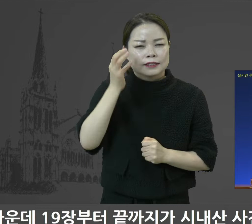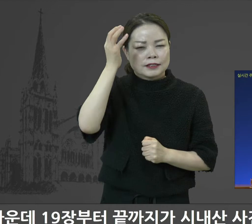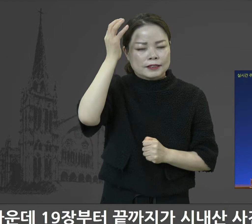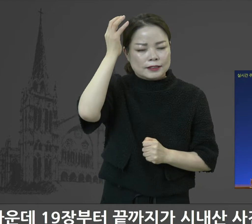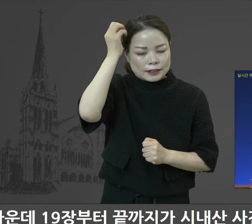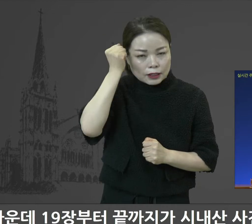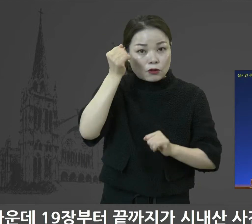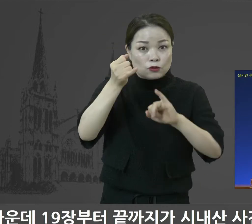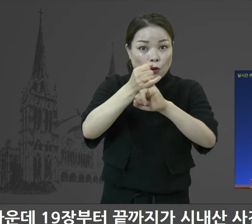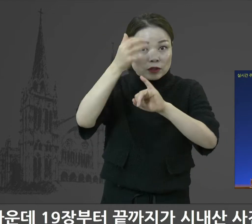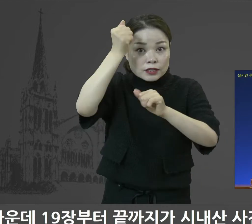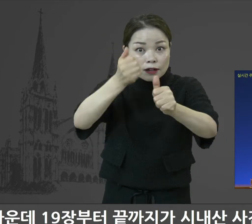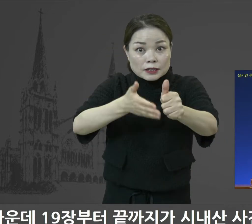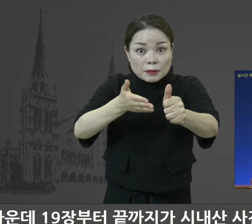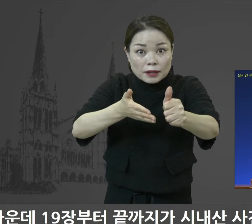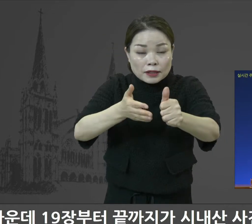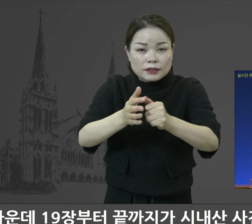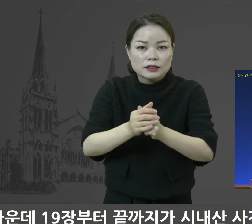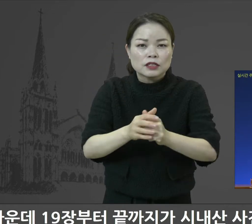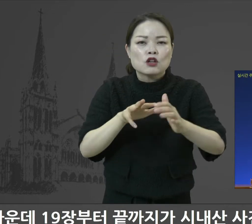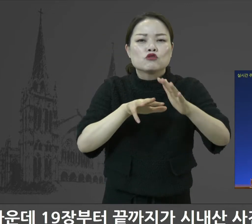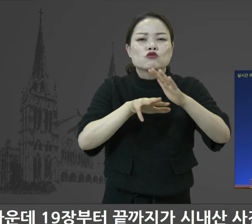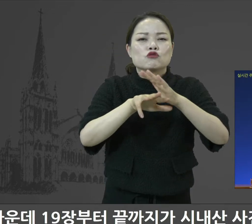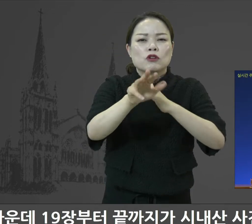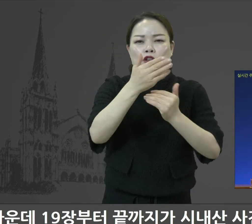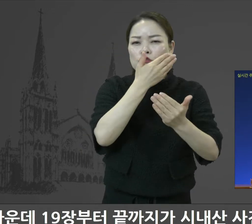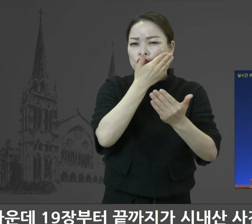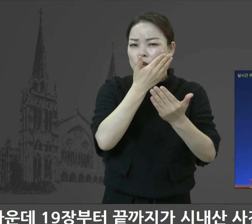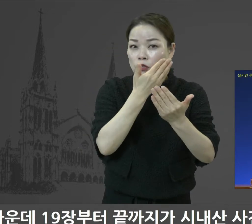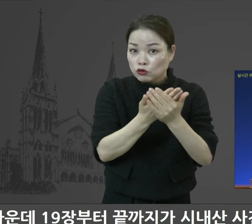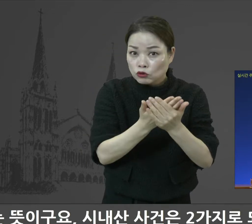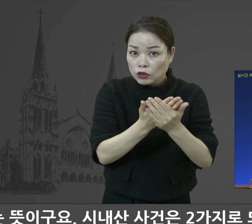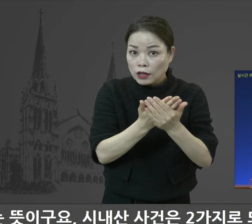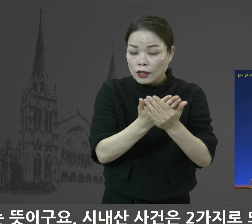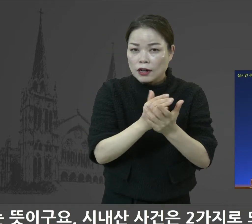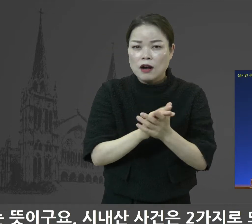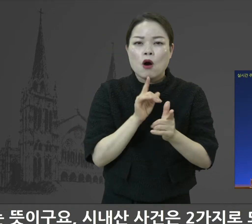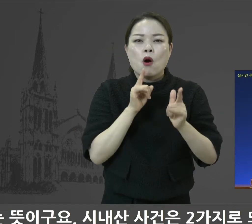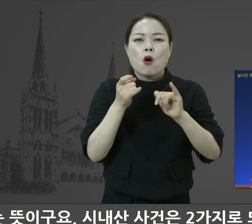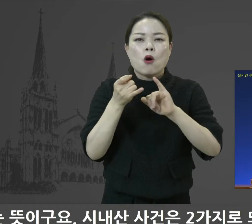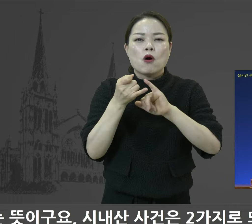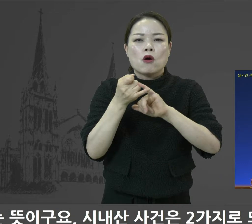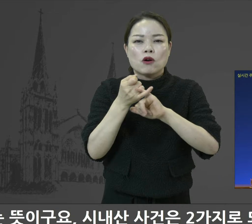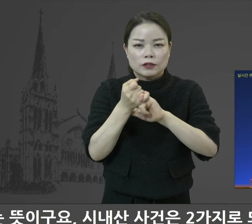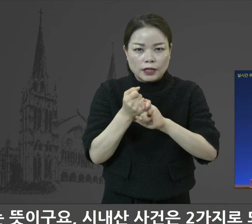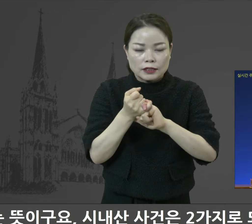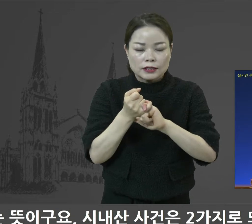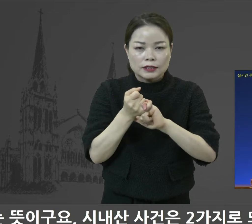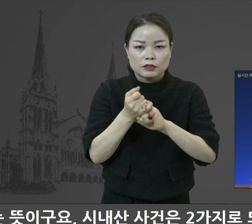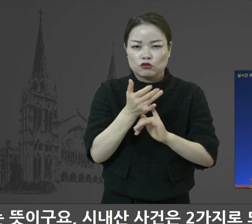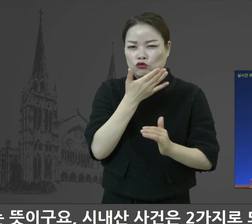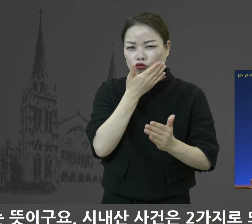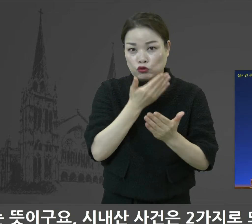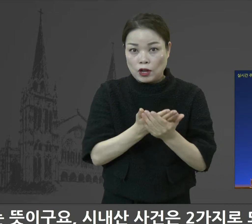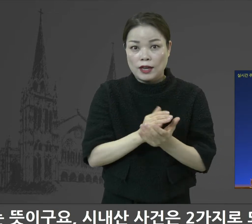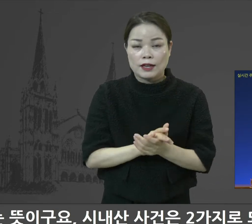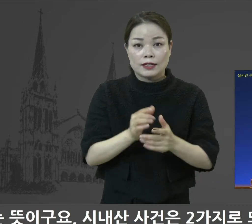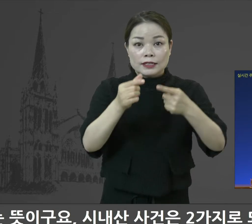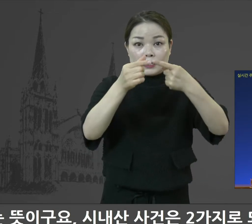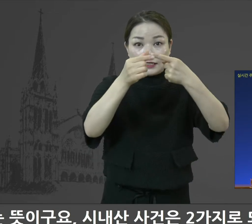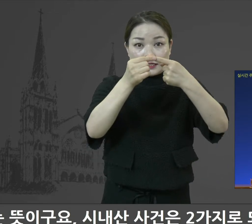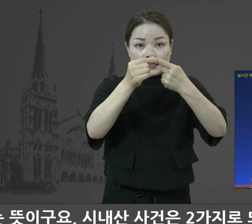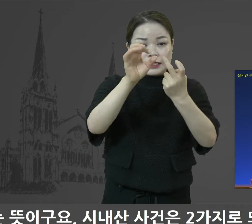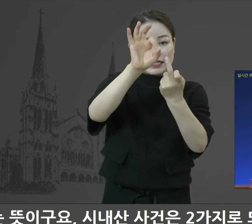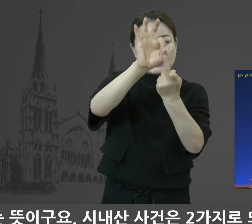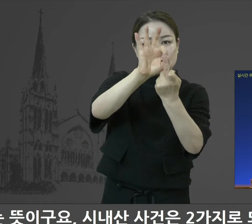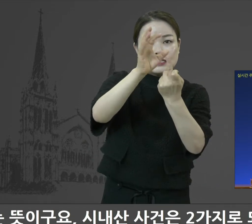꼭 담아 두셔야 됩니다. 이게 출애굽기의 핵심이고 출애굽기에 나타난 언약의 중심이기 때문에 그렇습니다. 첫 번째는